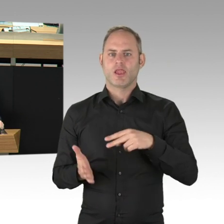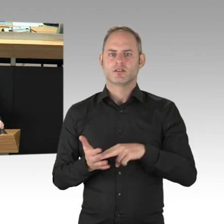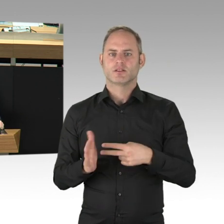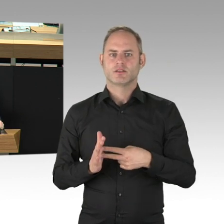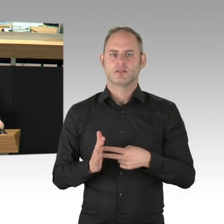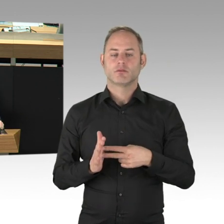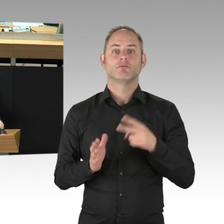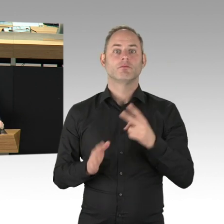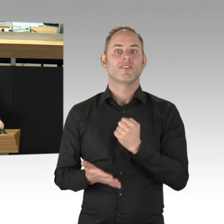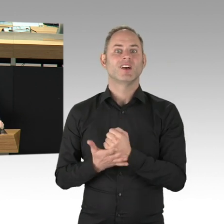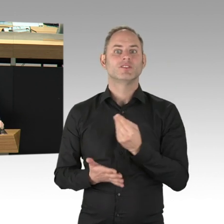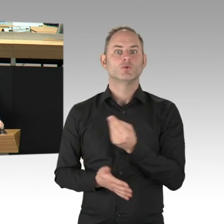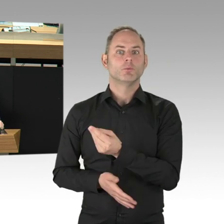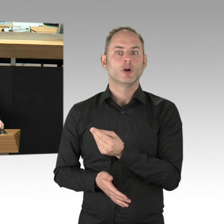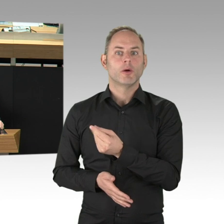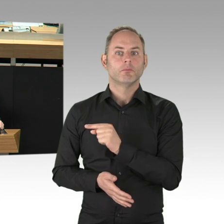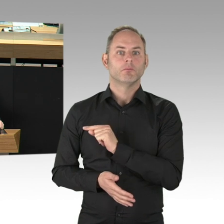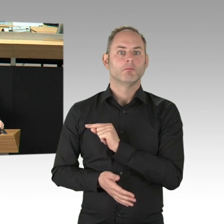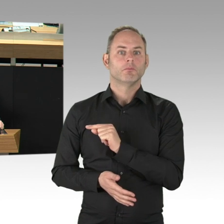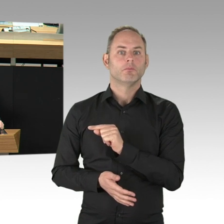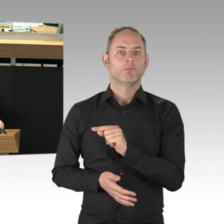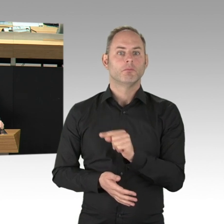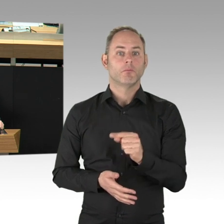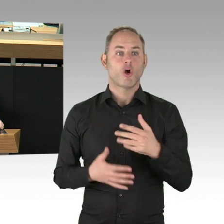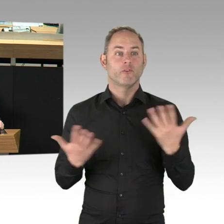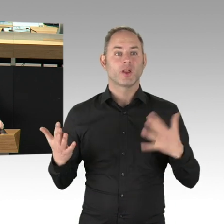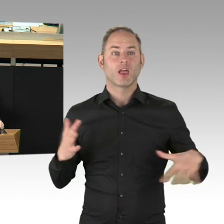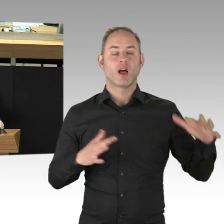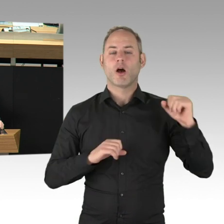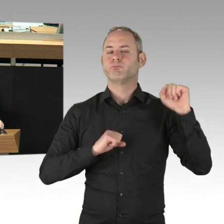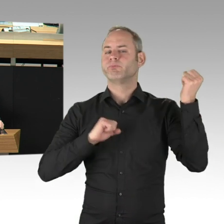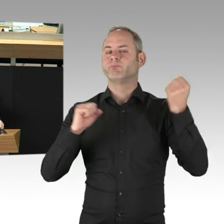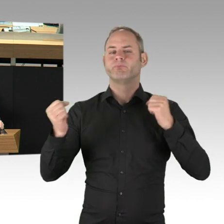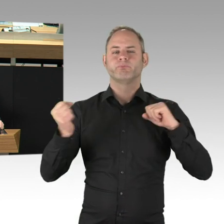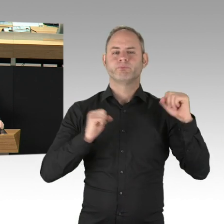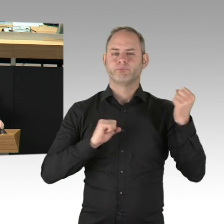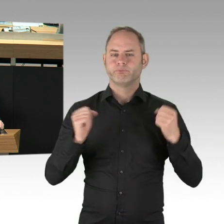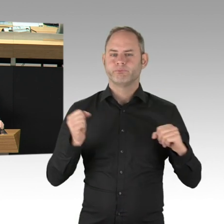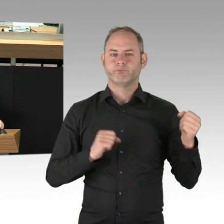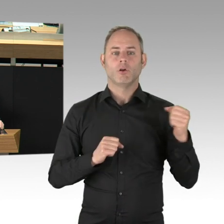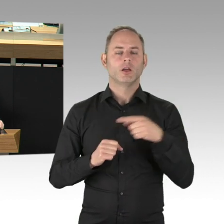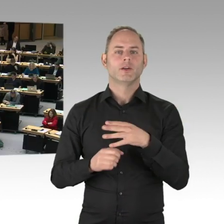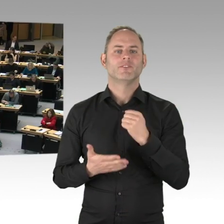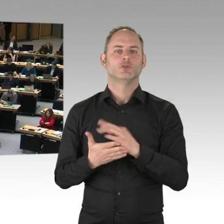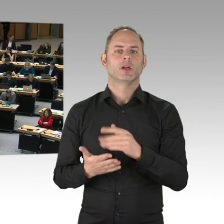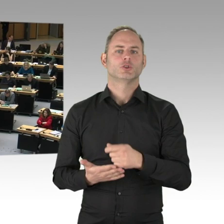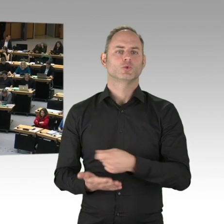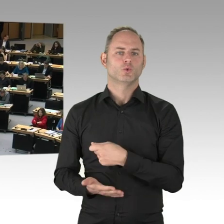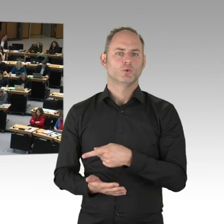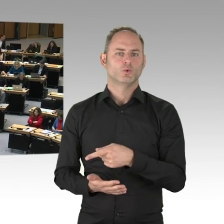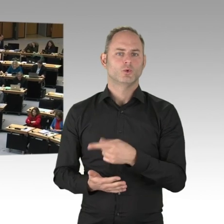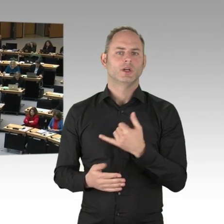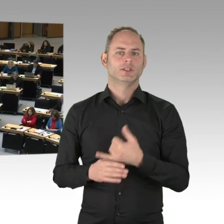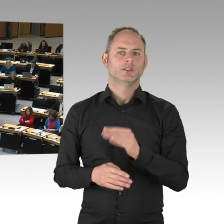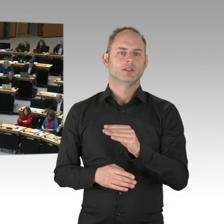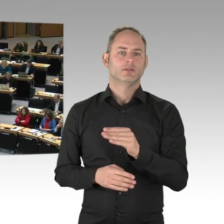wird eine Terroristin, die sich illegal in unserer Stadt aufhält und verbotenerweise öffentlich auftritt, nicht auf der